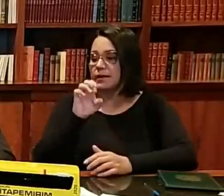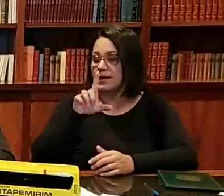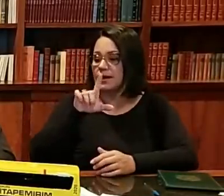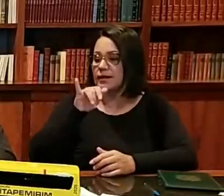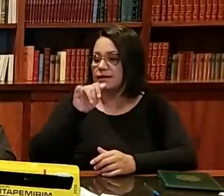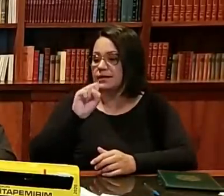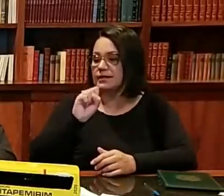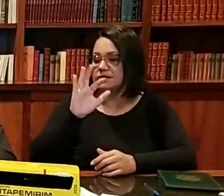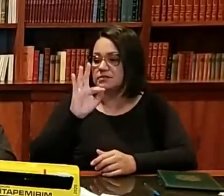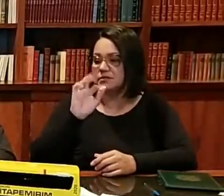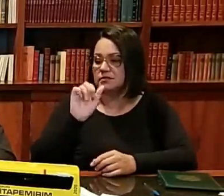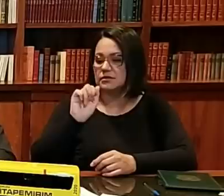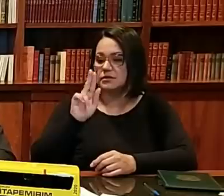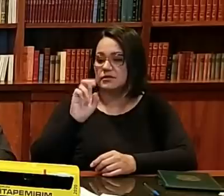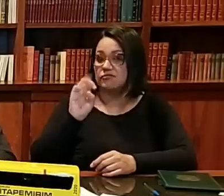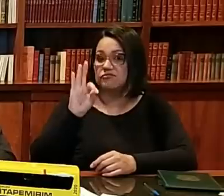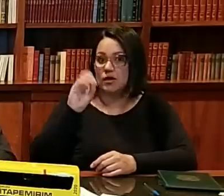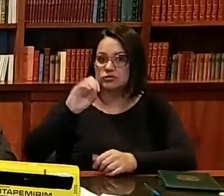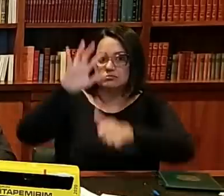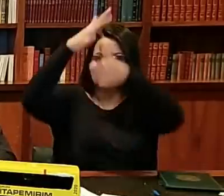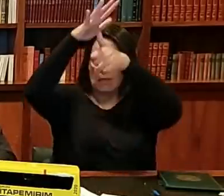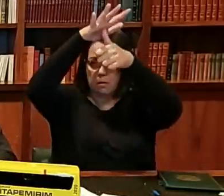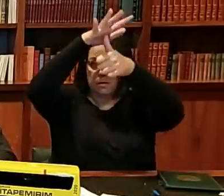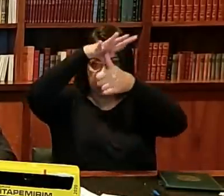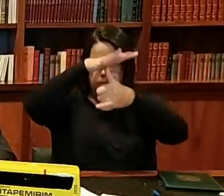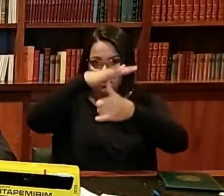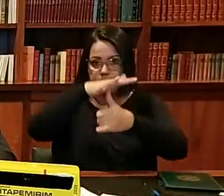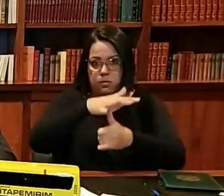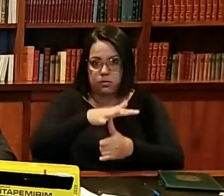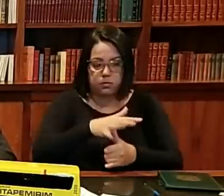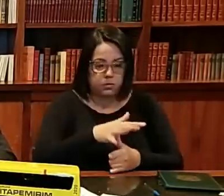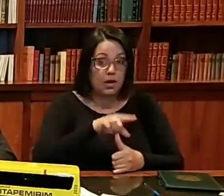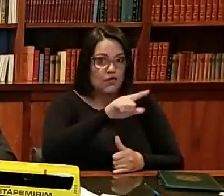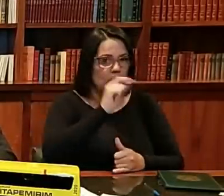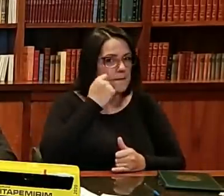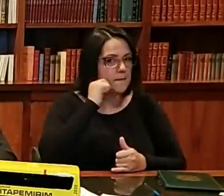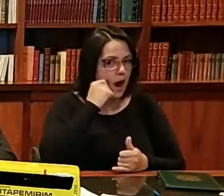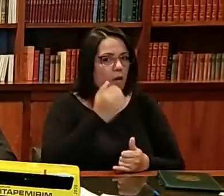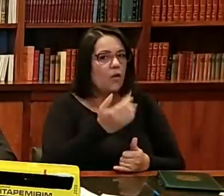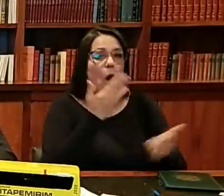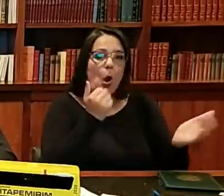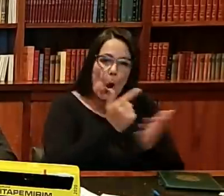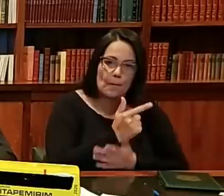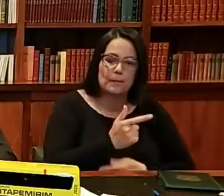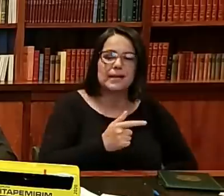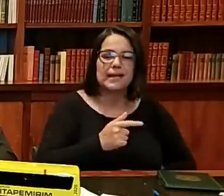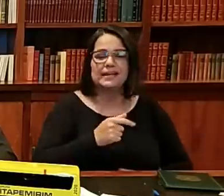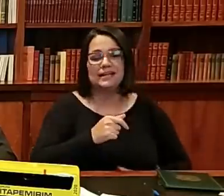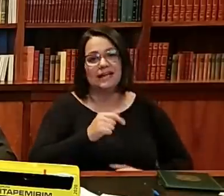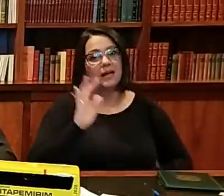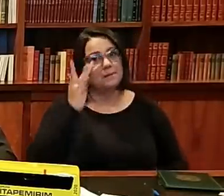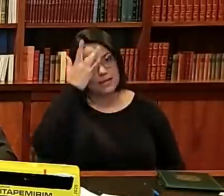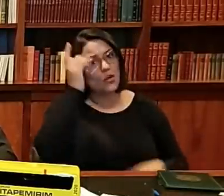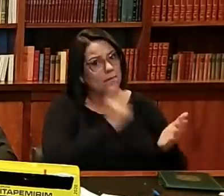bem, paramos no campo de futebol. Fomos muito bem recebidos pela população. Foi na padaria. Comprei um. Alguém deve ter pago,